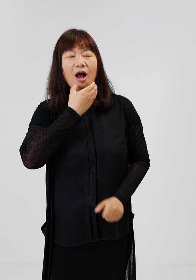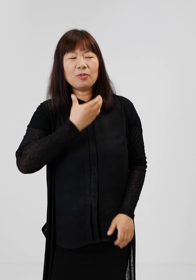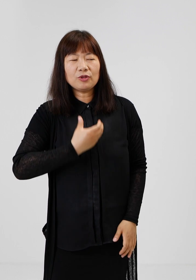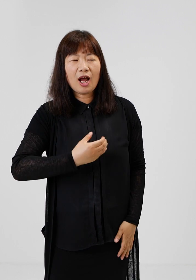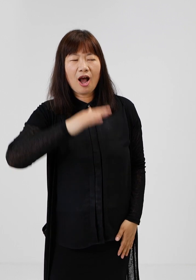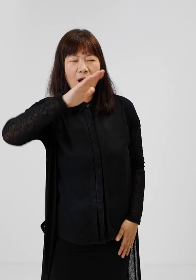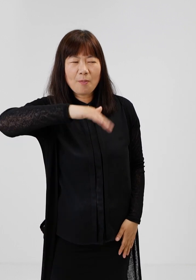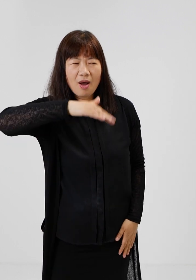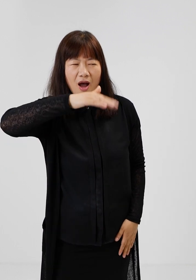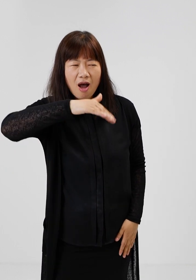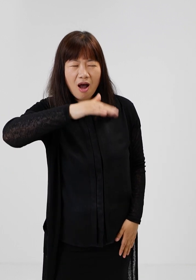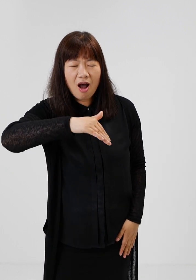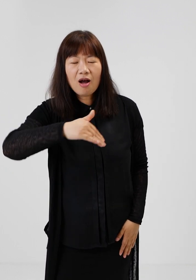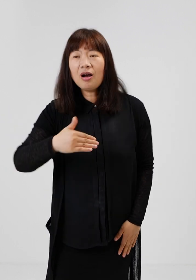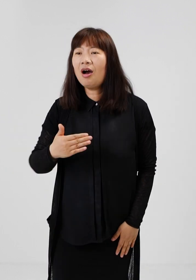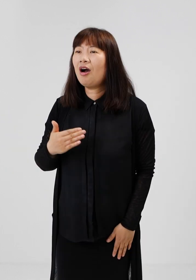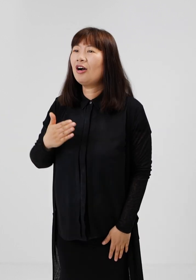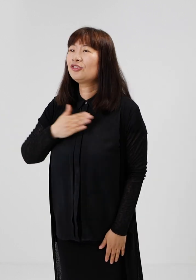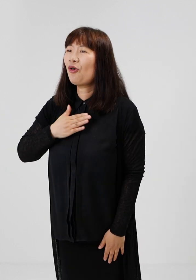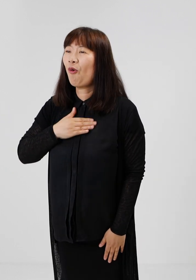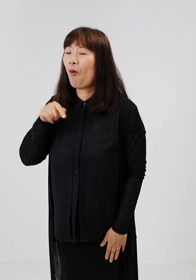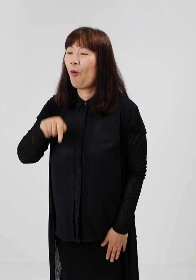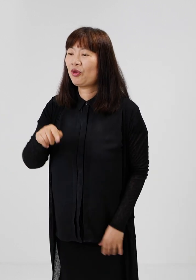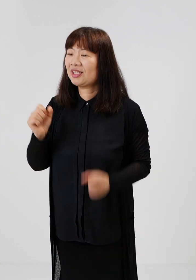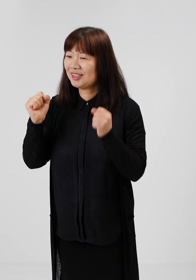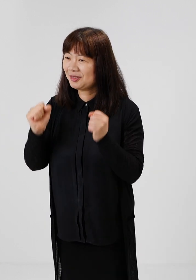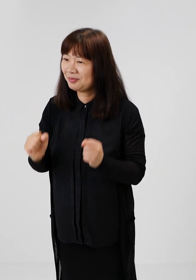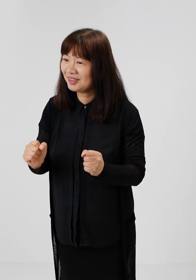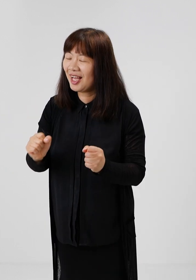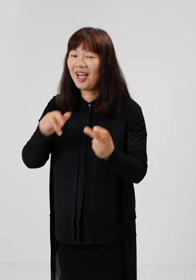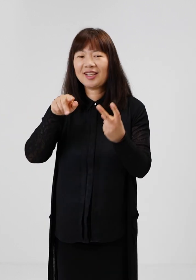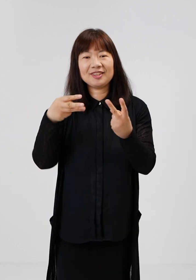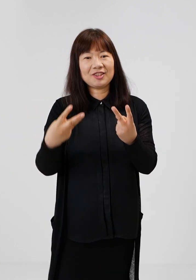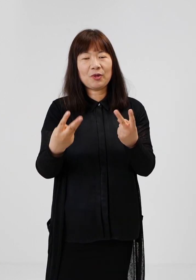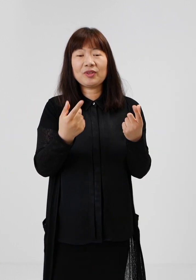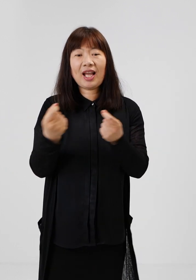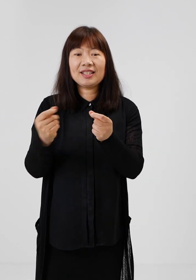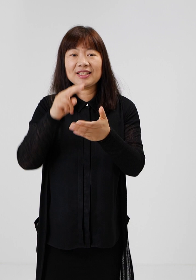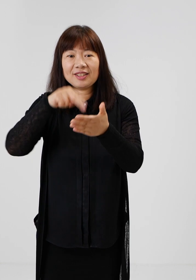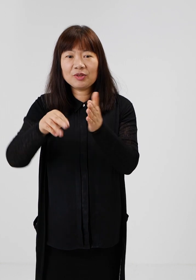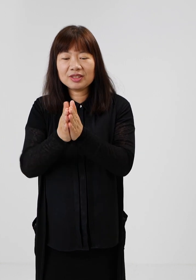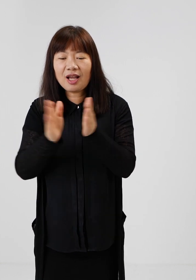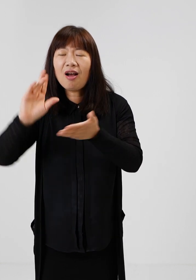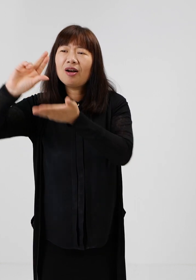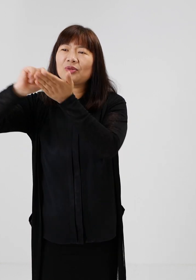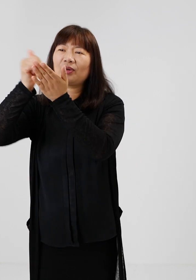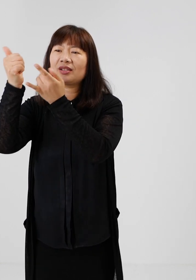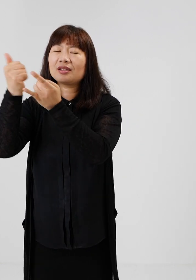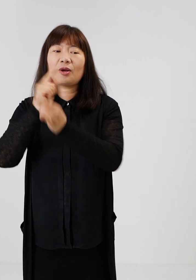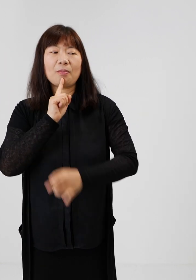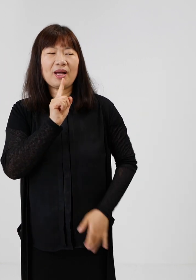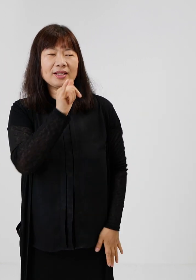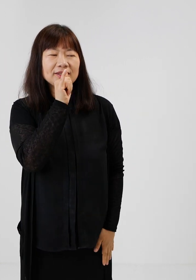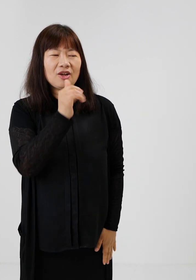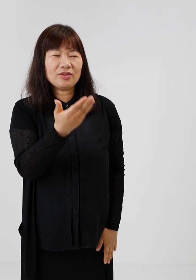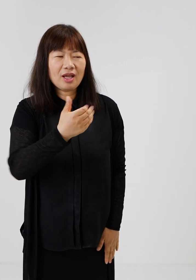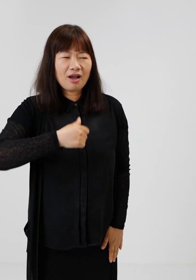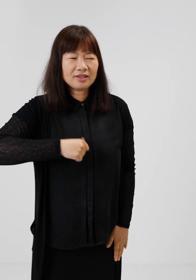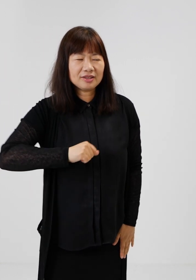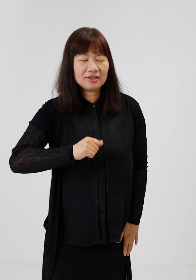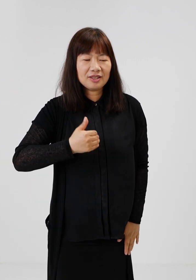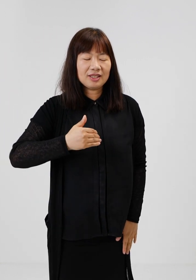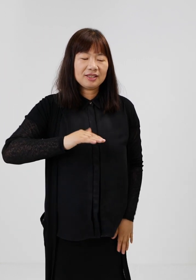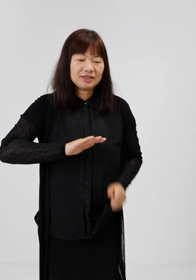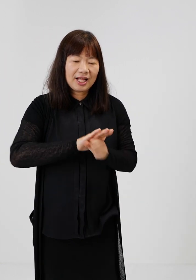아브라함아 하시니 그가 이르되 내가 여기 있나이다. 2절 다 같이 시작. 여호와께서 이르시되 내 아들 내